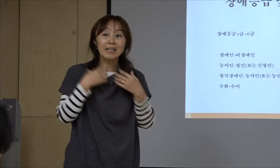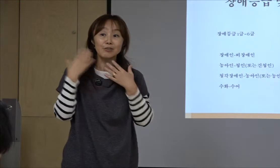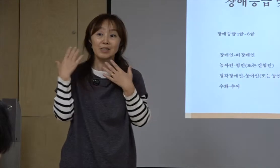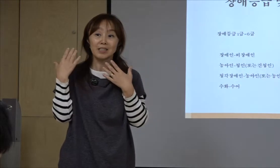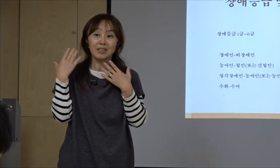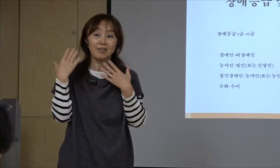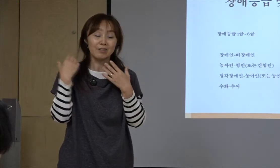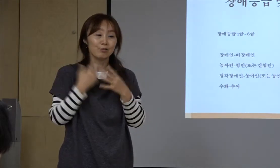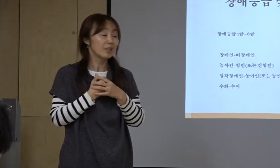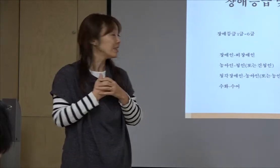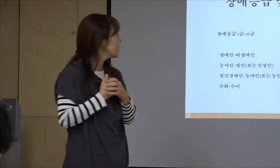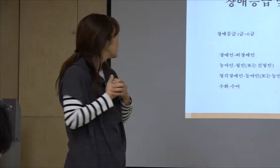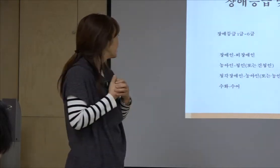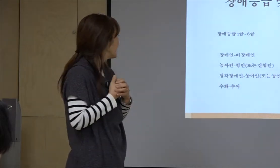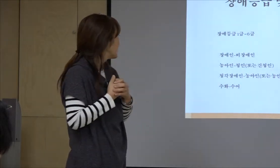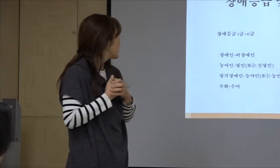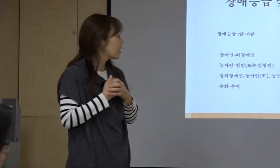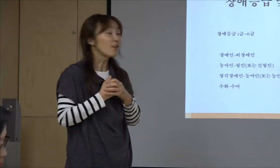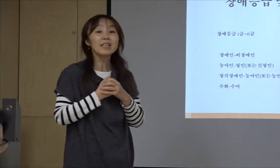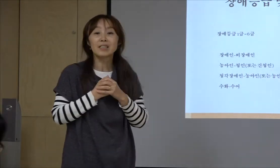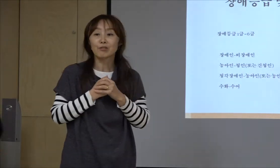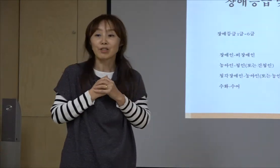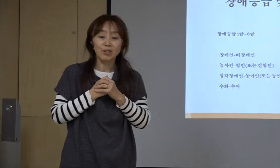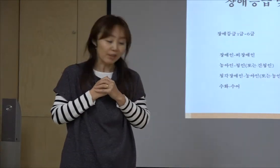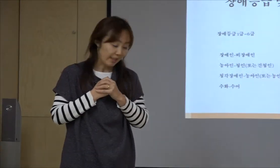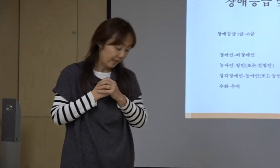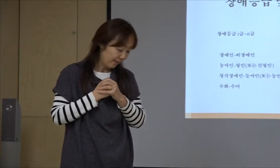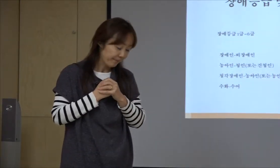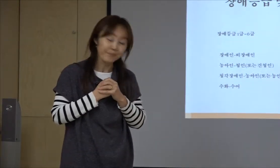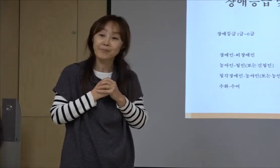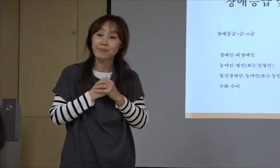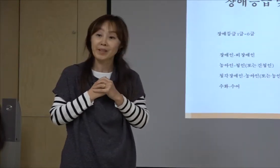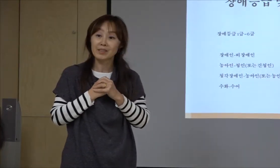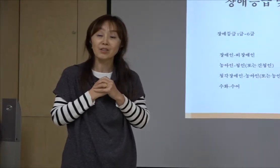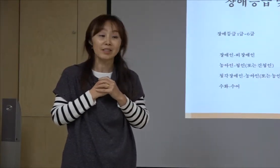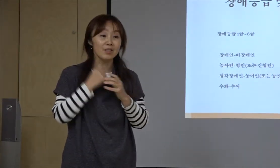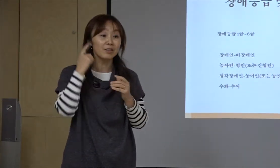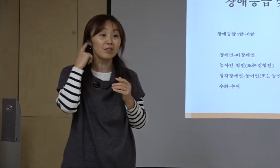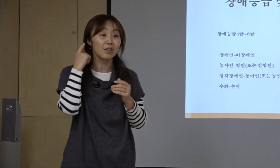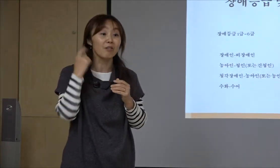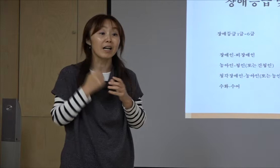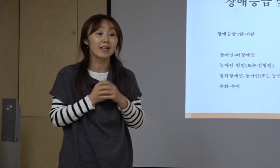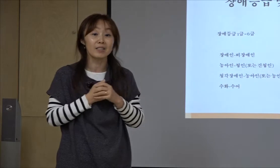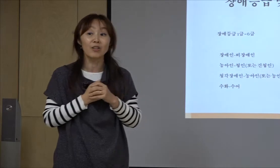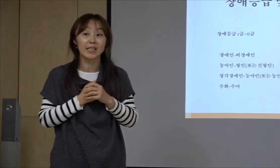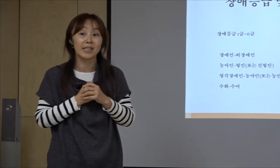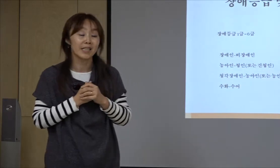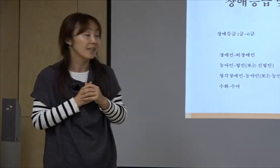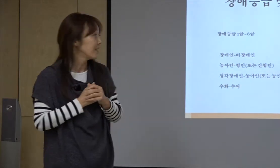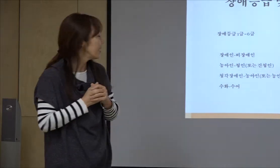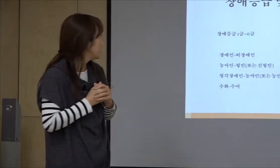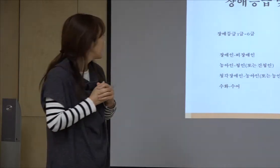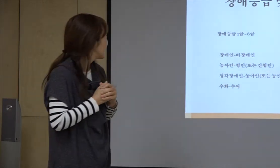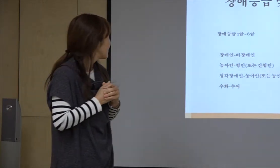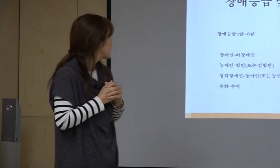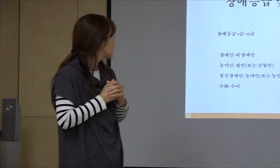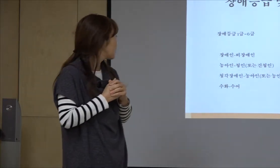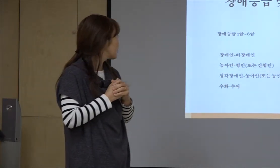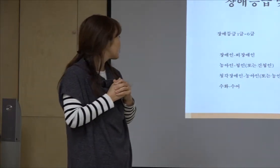수 있잖아요. 우리는 청인이라고 그래요. 청인. 청력이 건강한 청인. 그래서